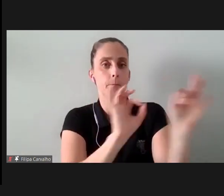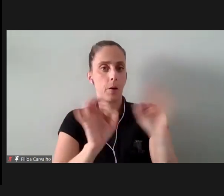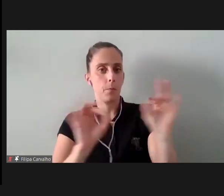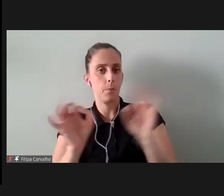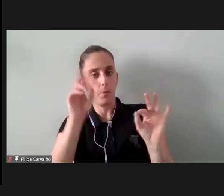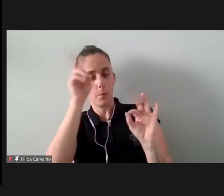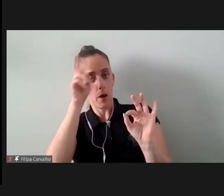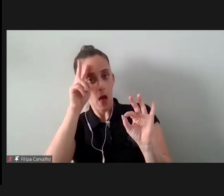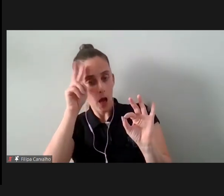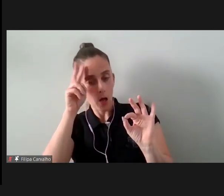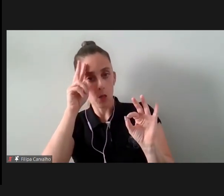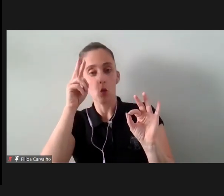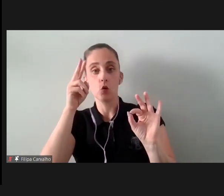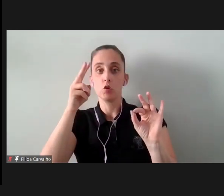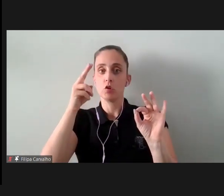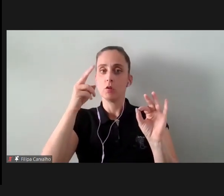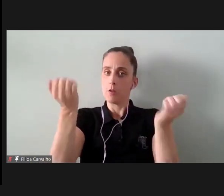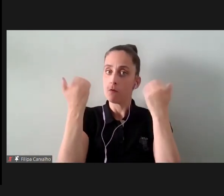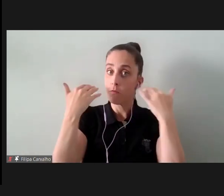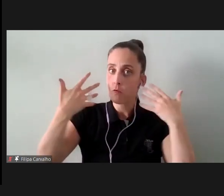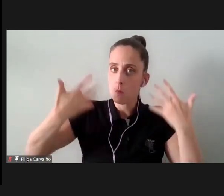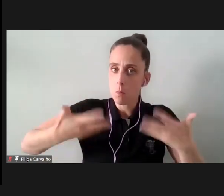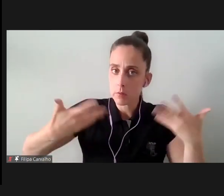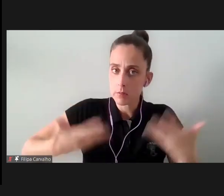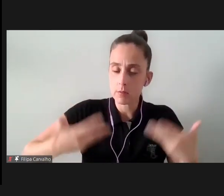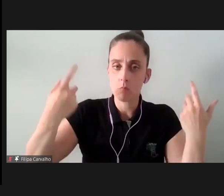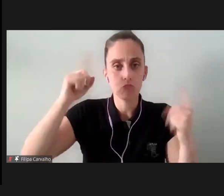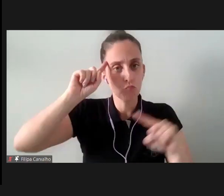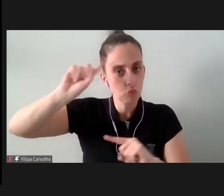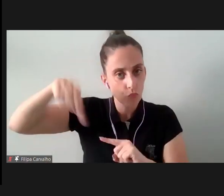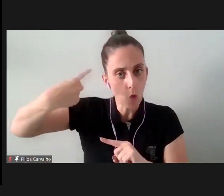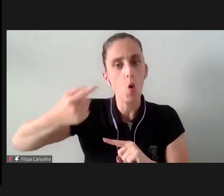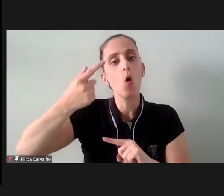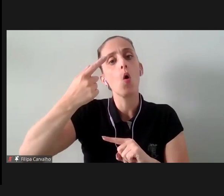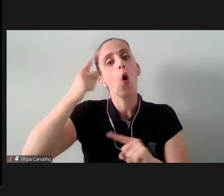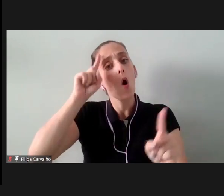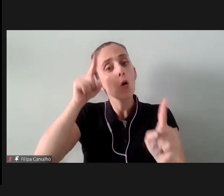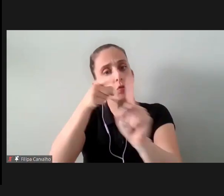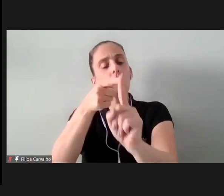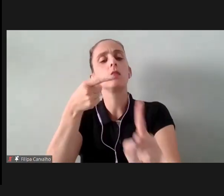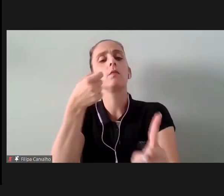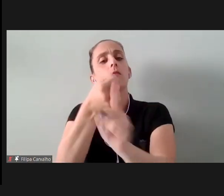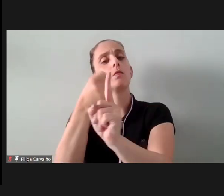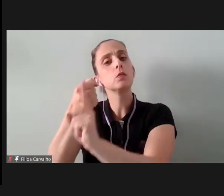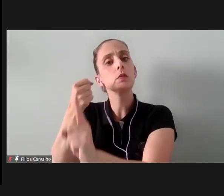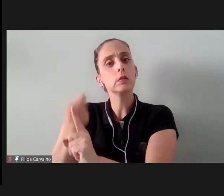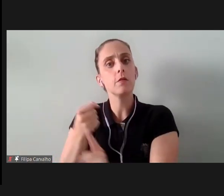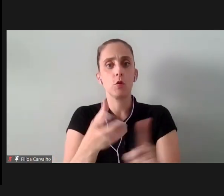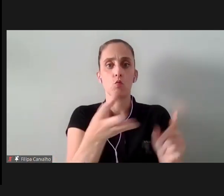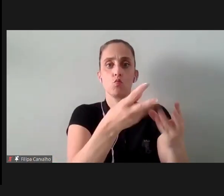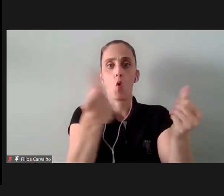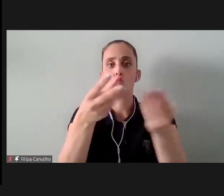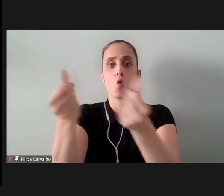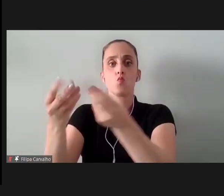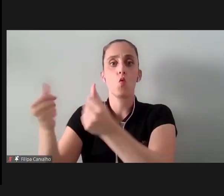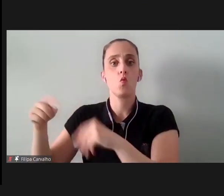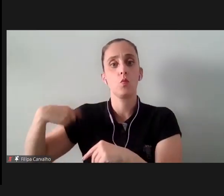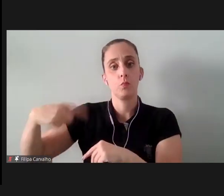sempre atualizados para enfrentar os novos desafios de cada dia. E